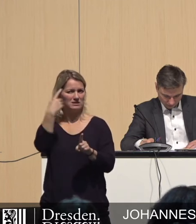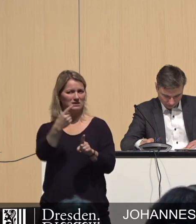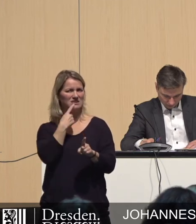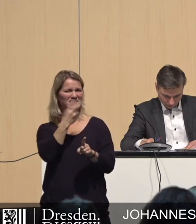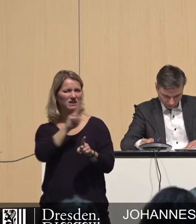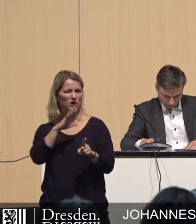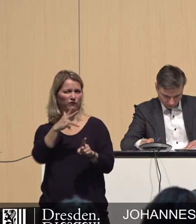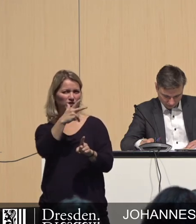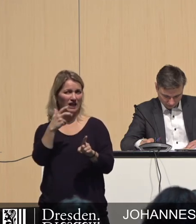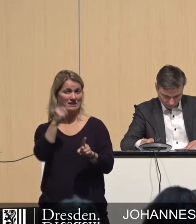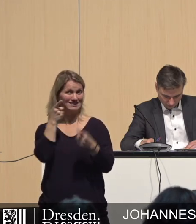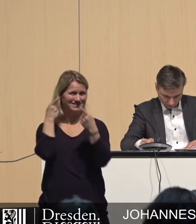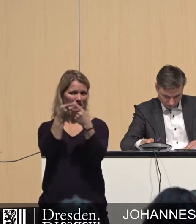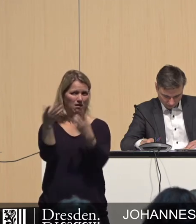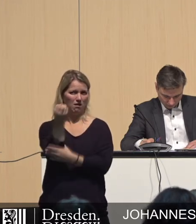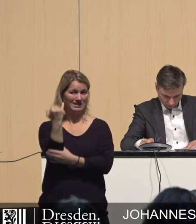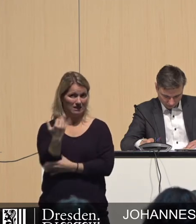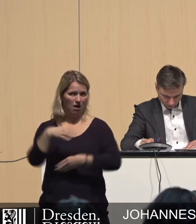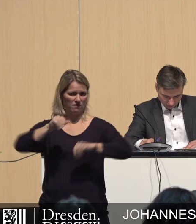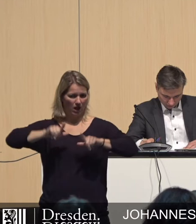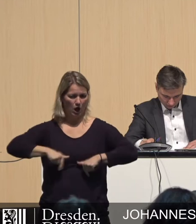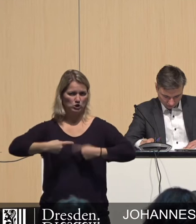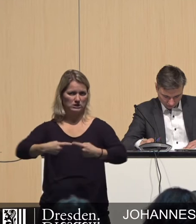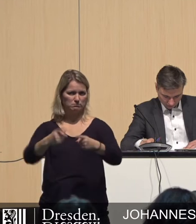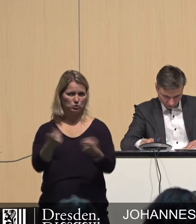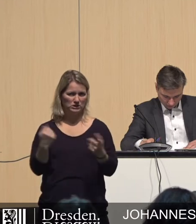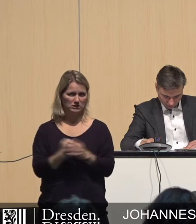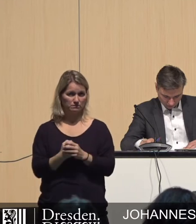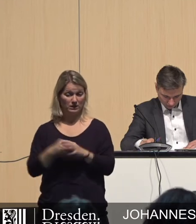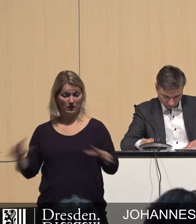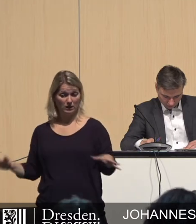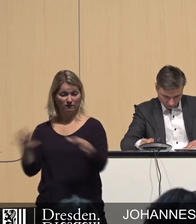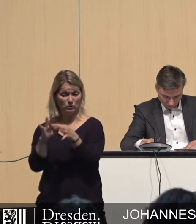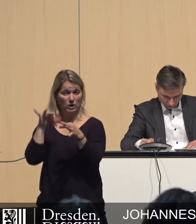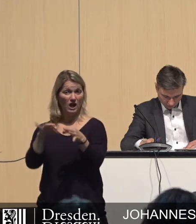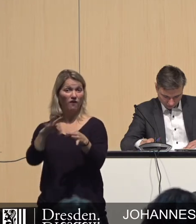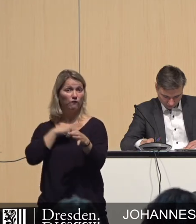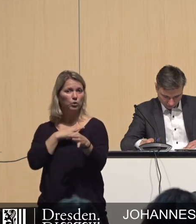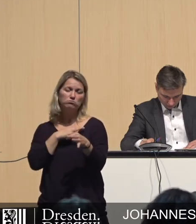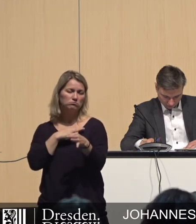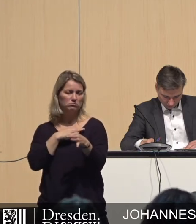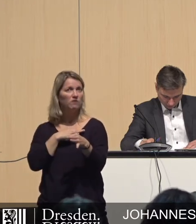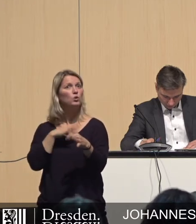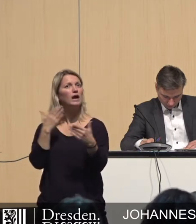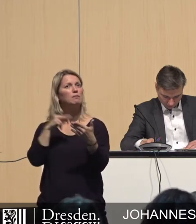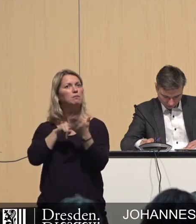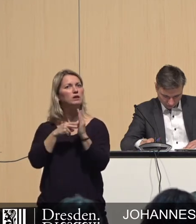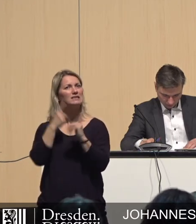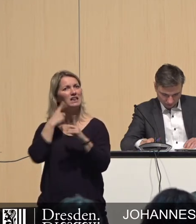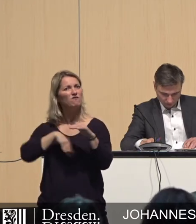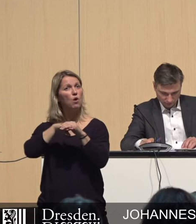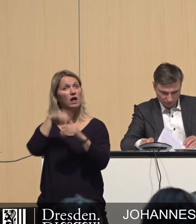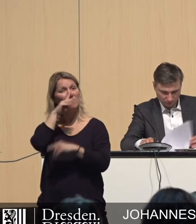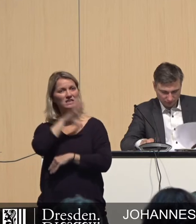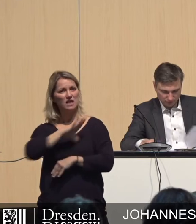2035 zu erreichen. Man kann auch sagen, die Fusion macht für uns klimapolitisch nur dann Sinn, wenn die Sachsen Energie diesen